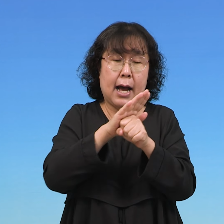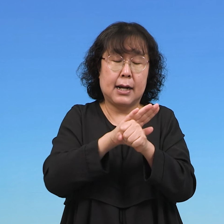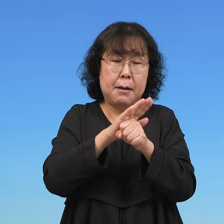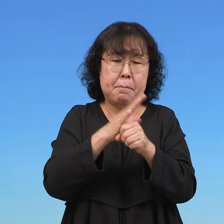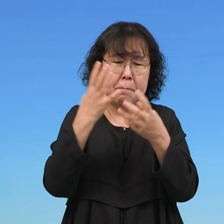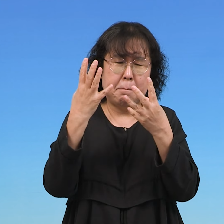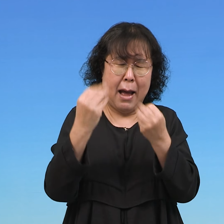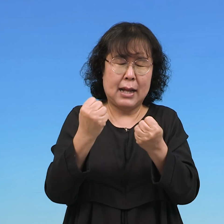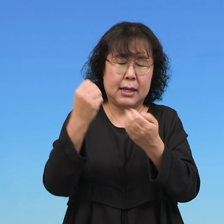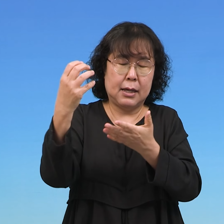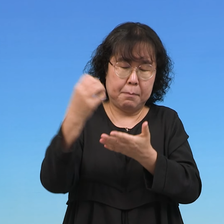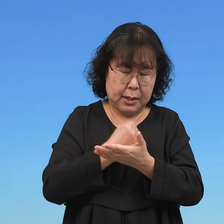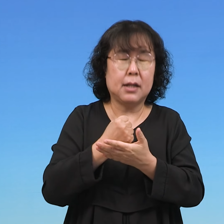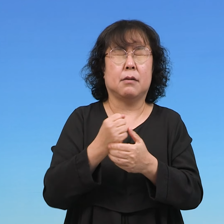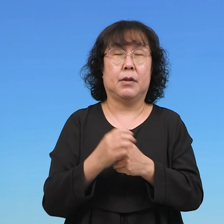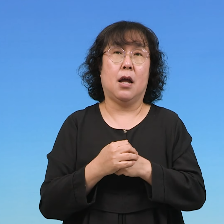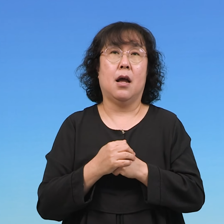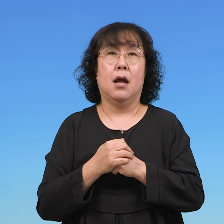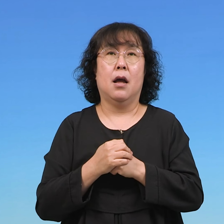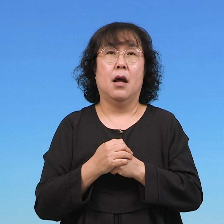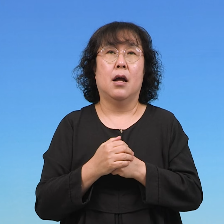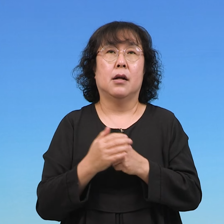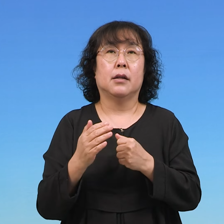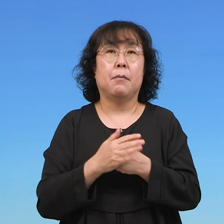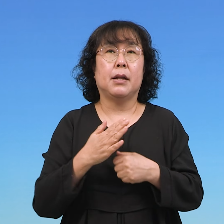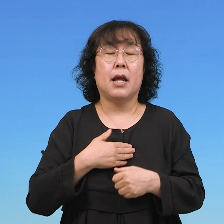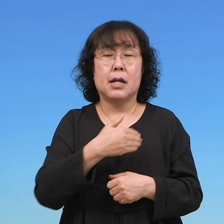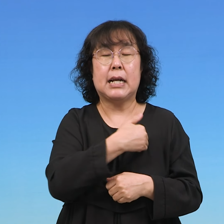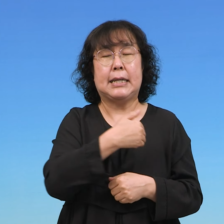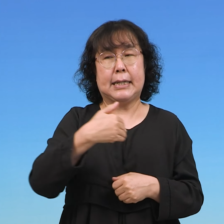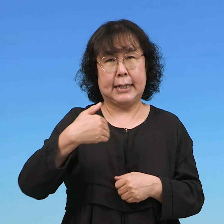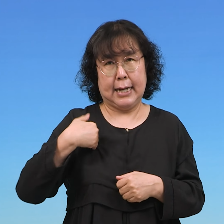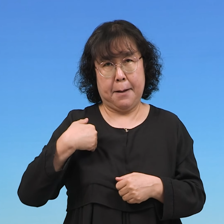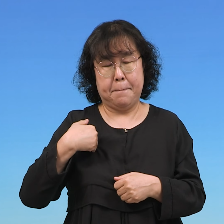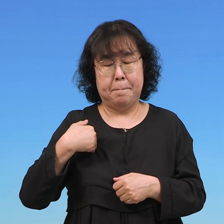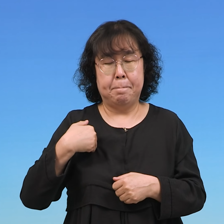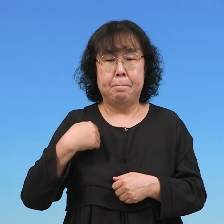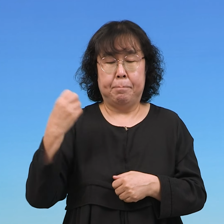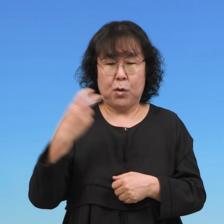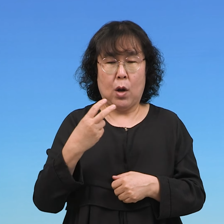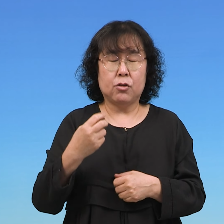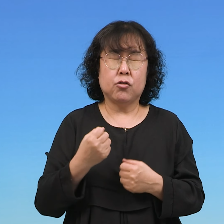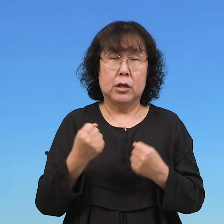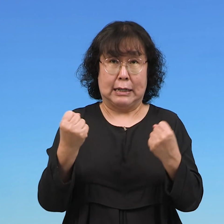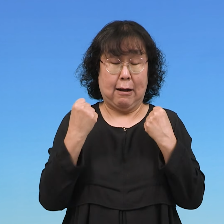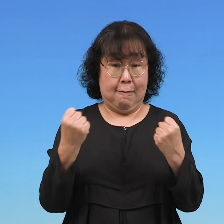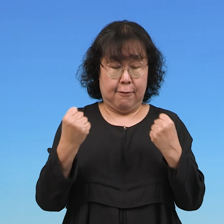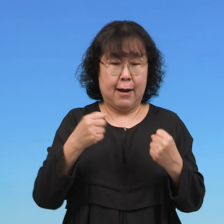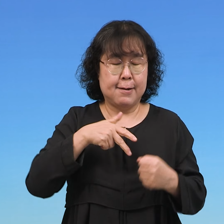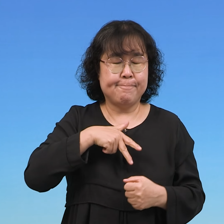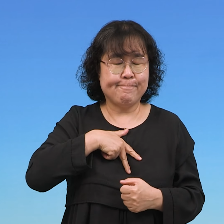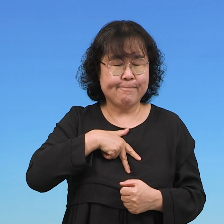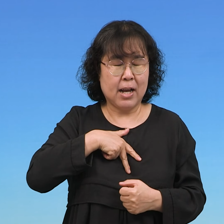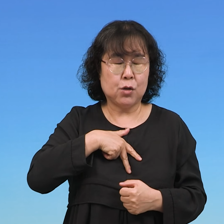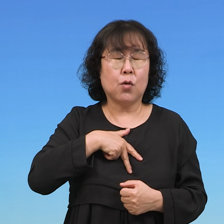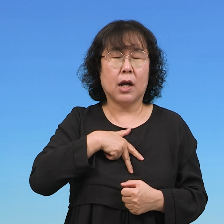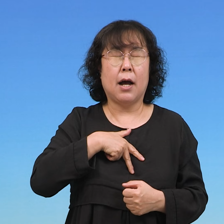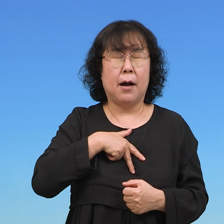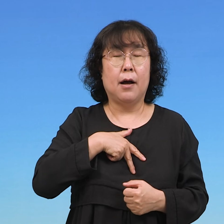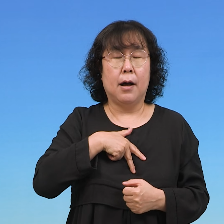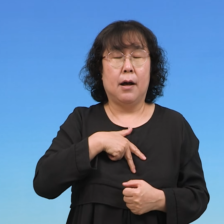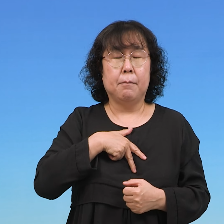어릴 때부터, 그래서 저의 자신감과 또 건강한 자존감, 이거 교회 안